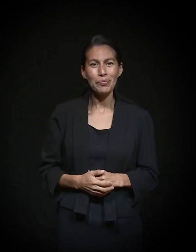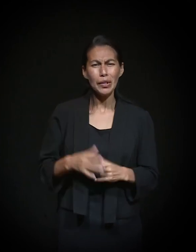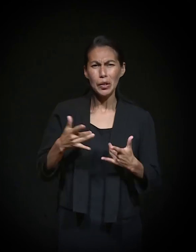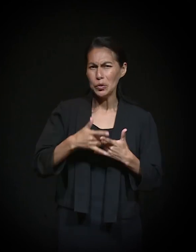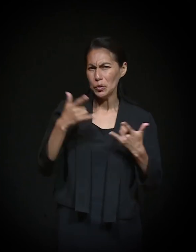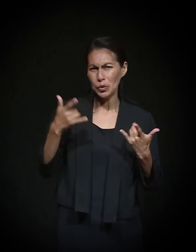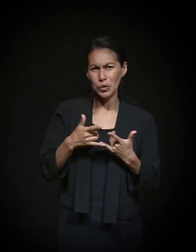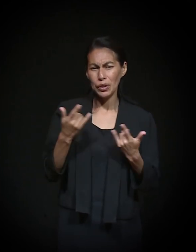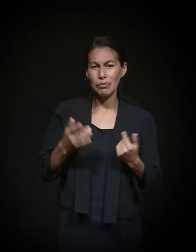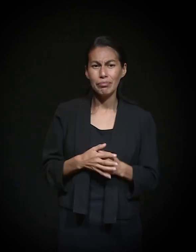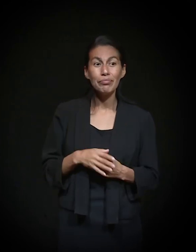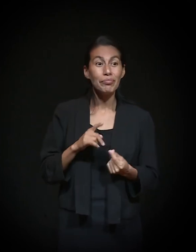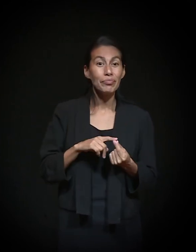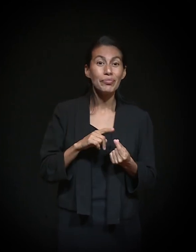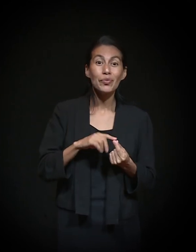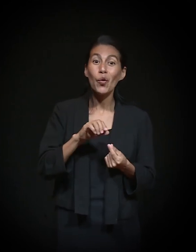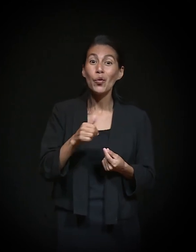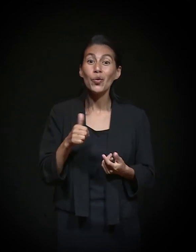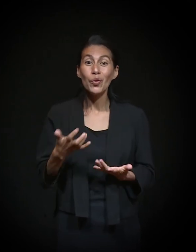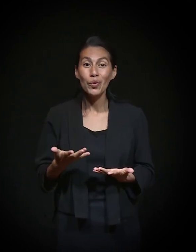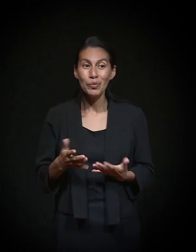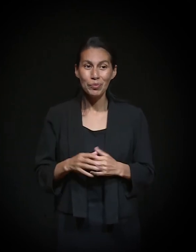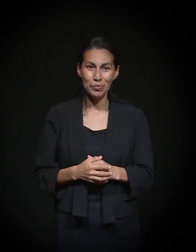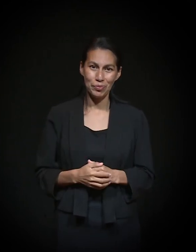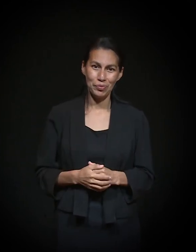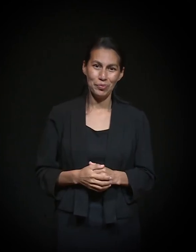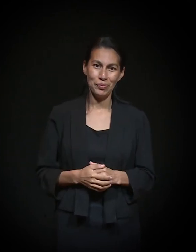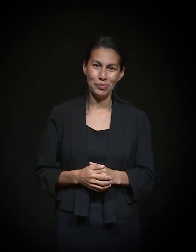Sí. ¿Cuántas historias? ¿Quién más